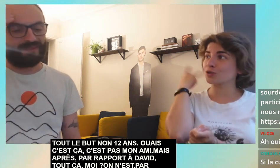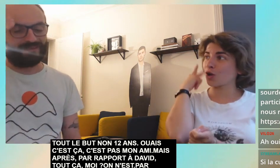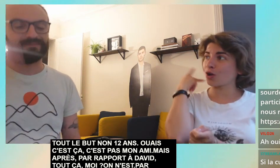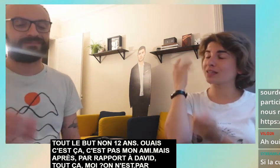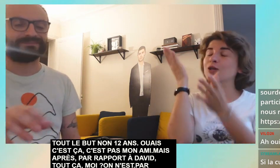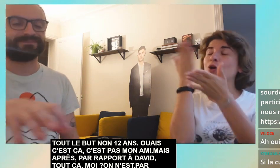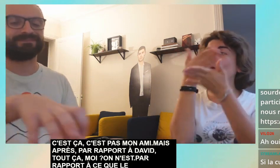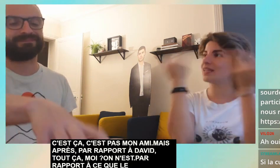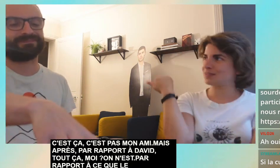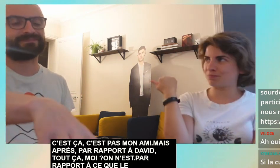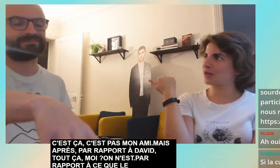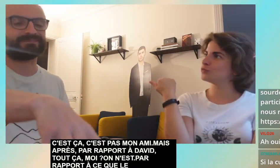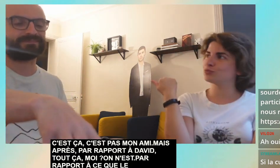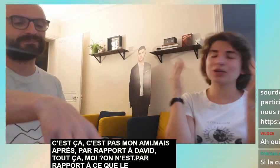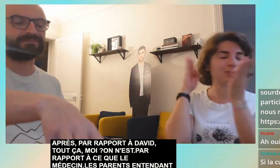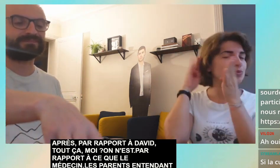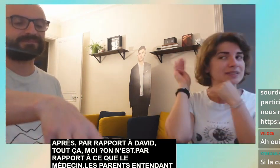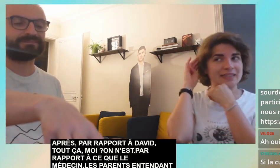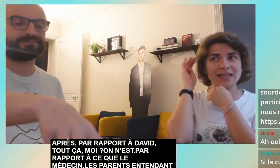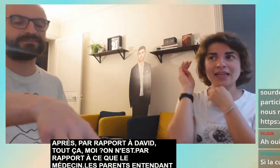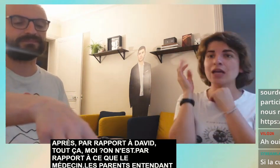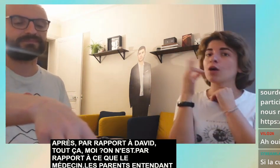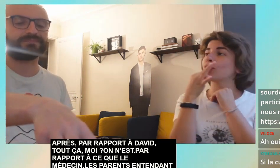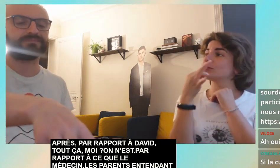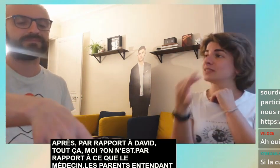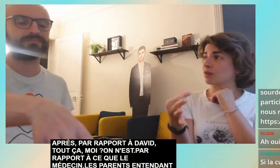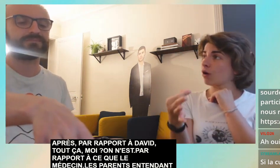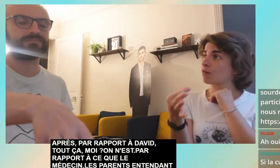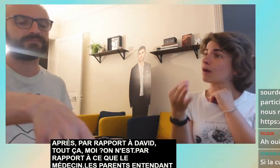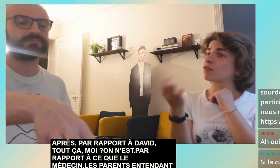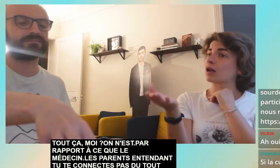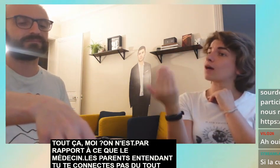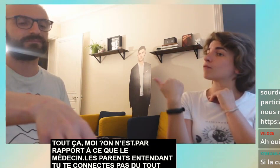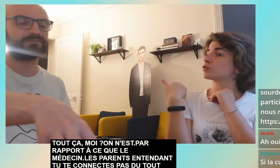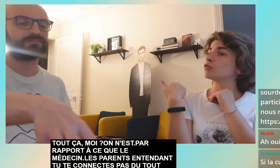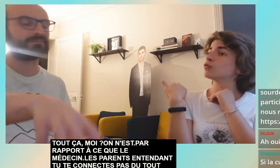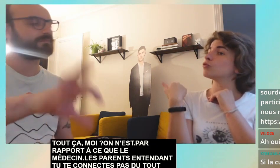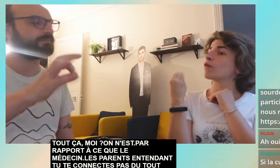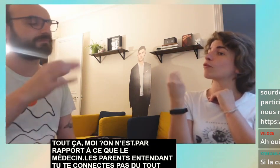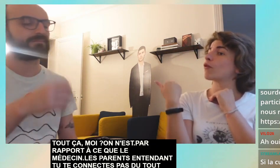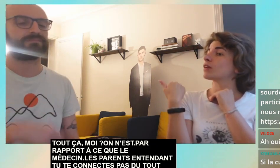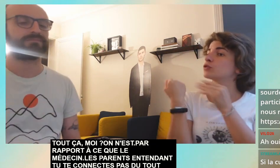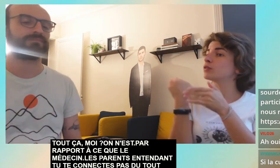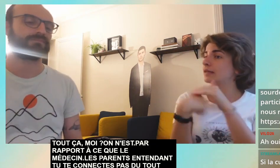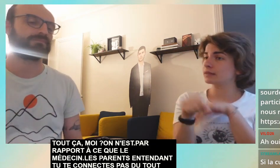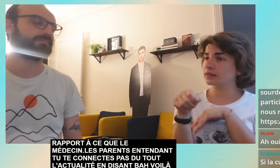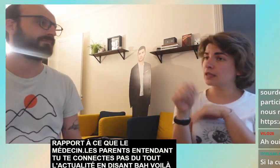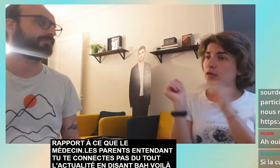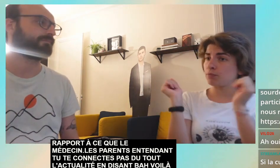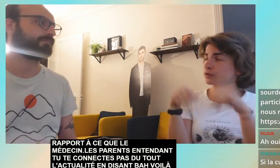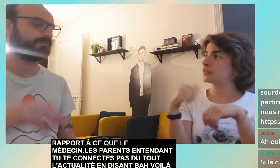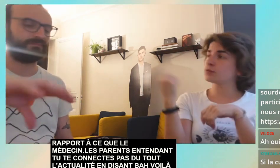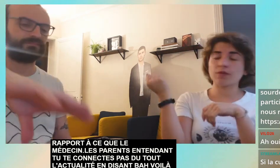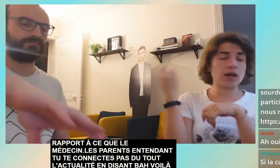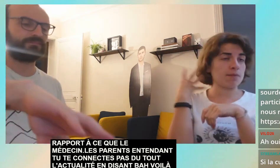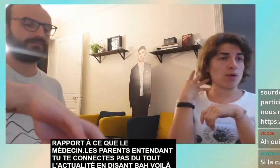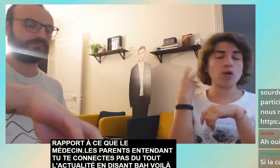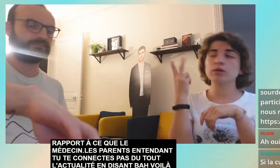entendants qui ne connaissent pas du tout l'activité en disant bah voilà, votre enfant vient de naître, possible de faire un implant, il